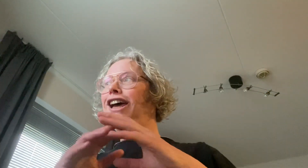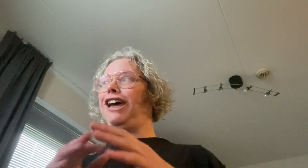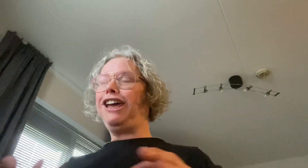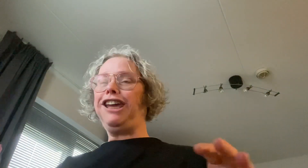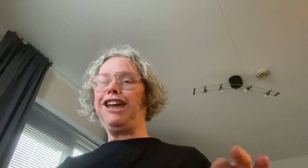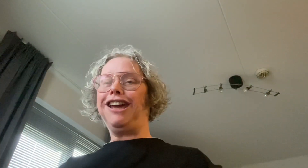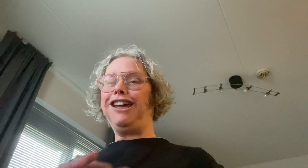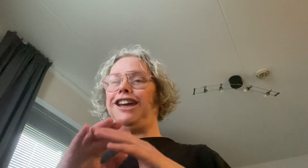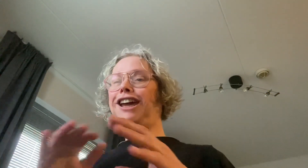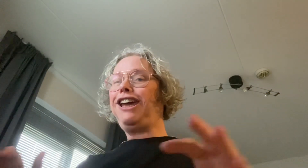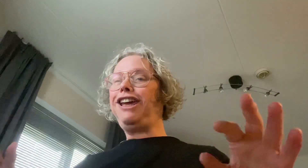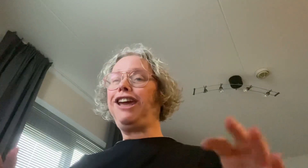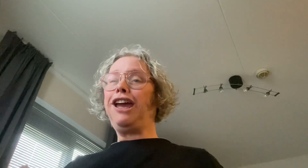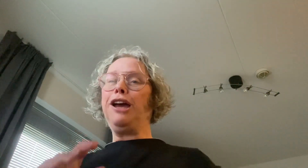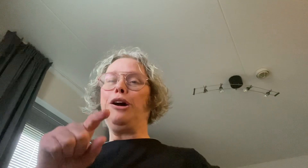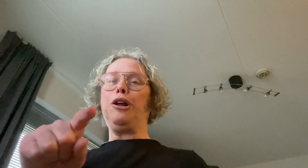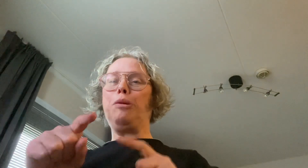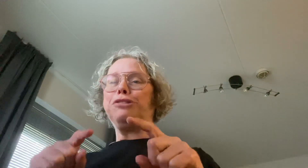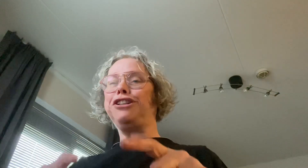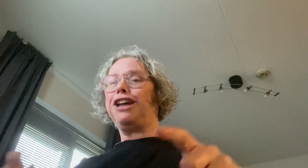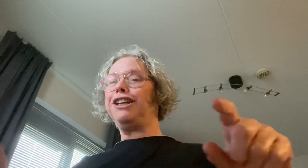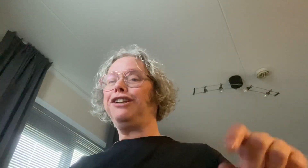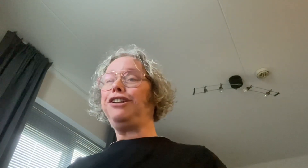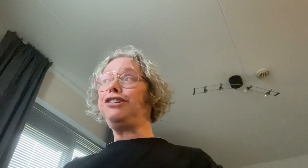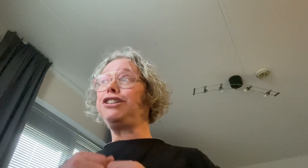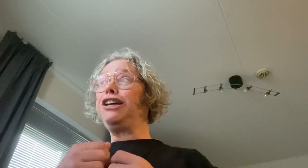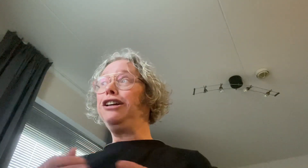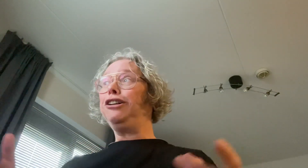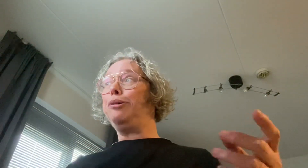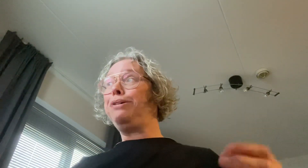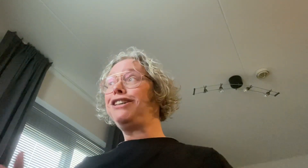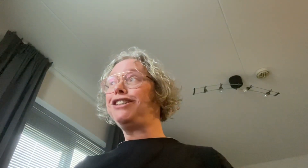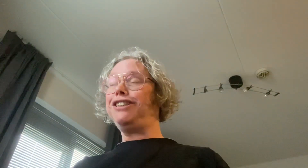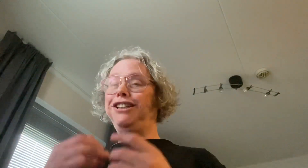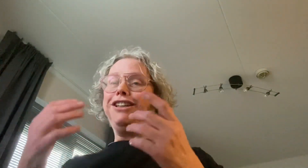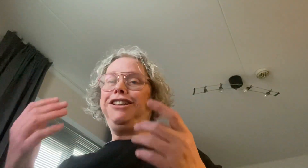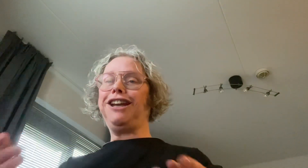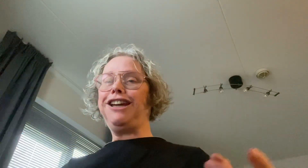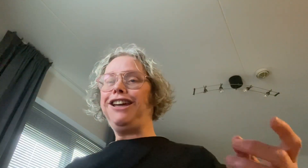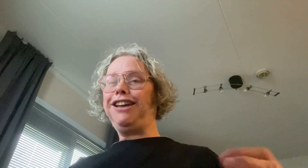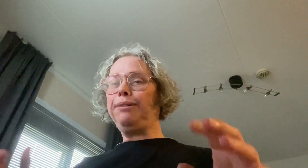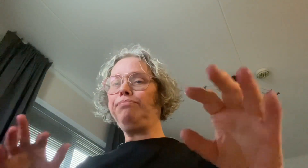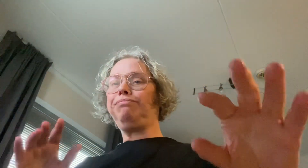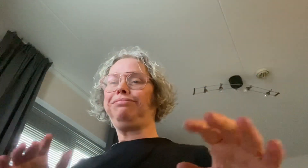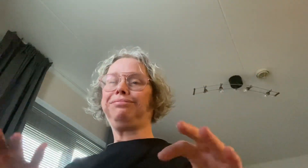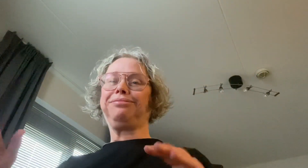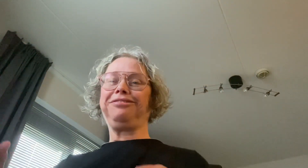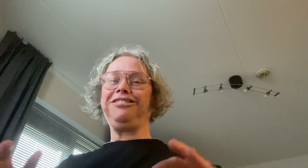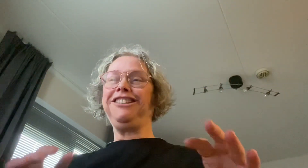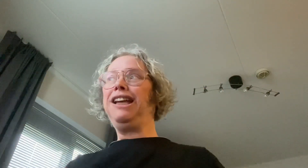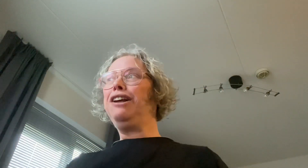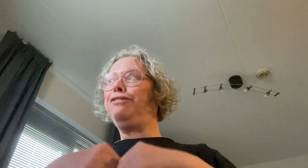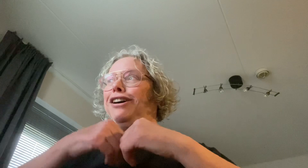hey, hey, hey, Rob Stenders, de beste jee. Van